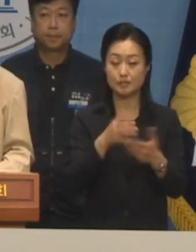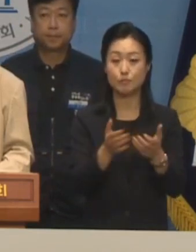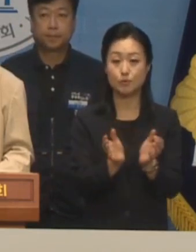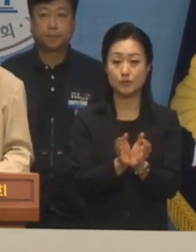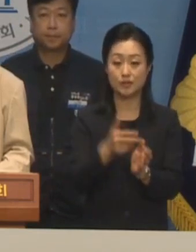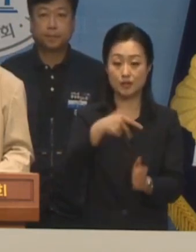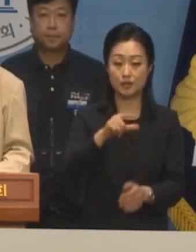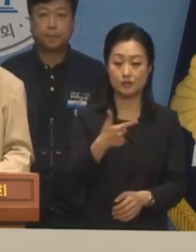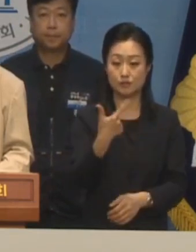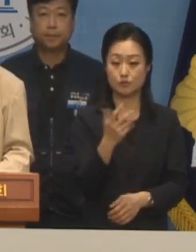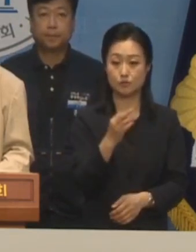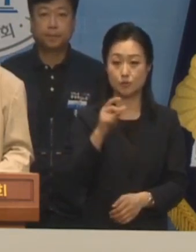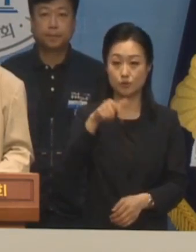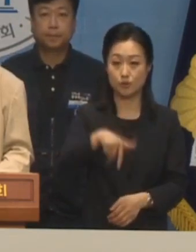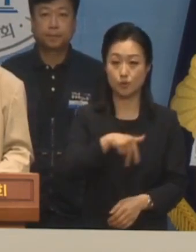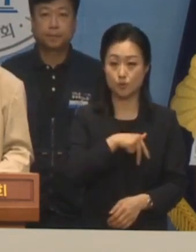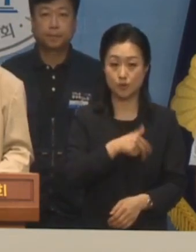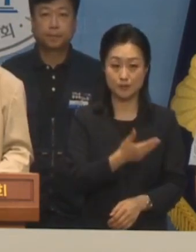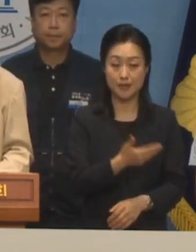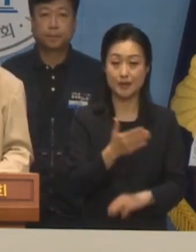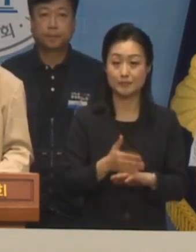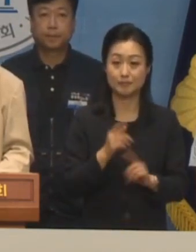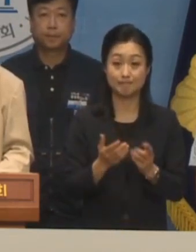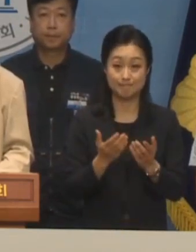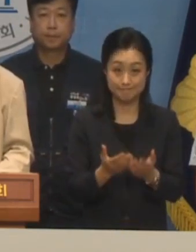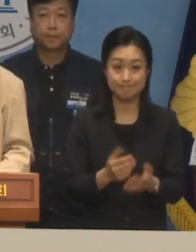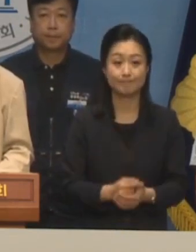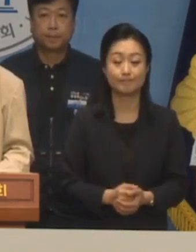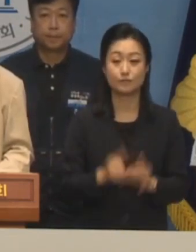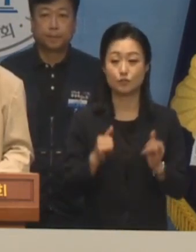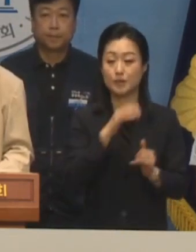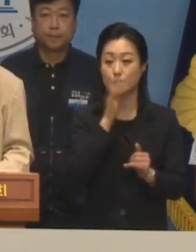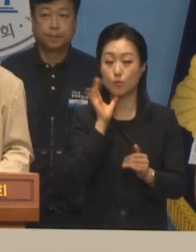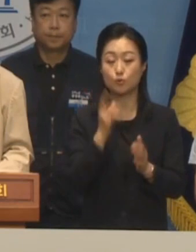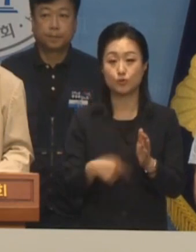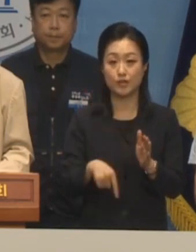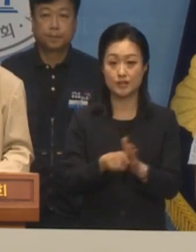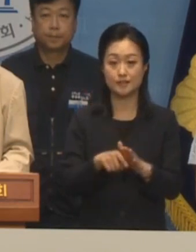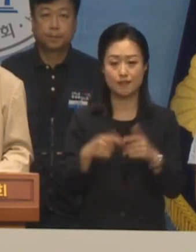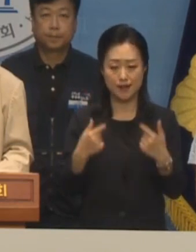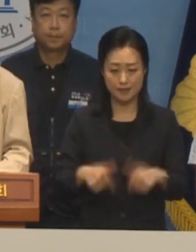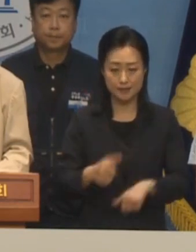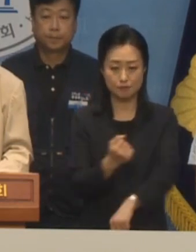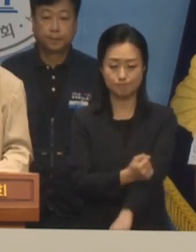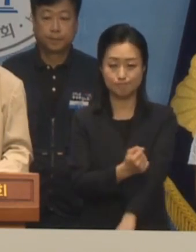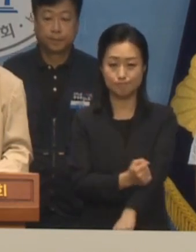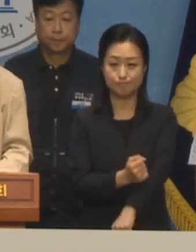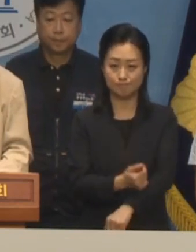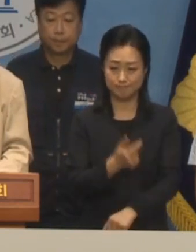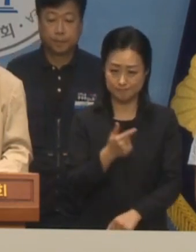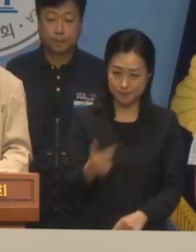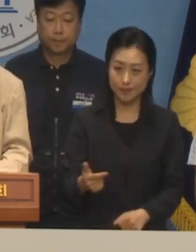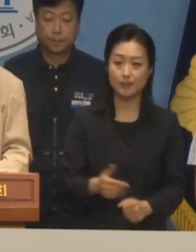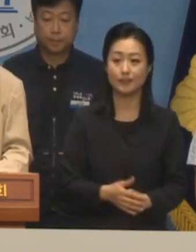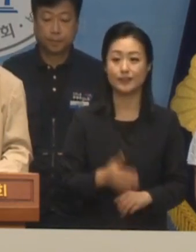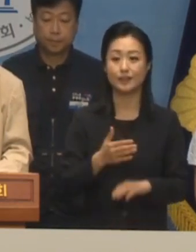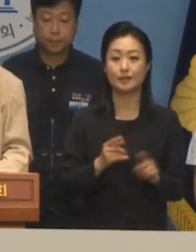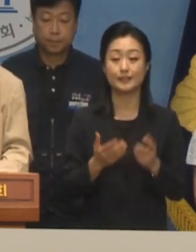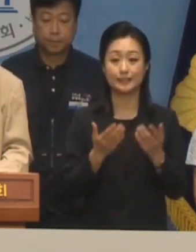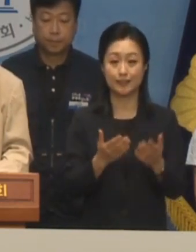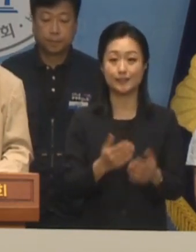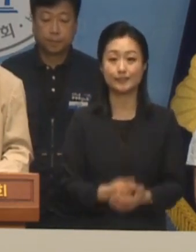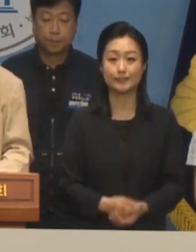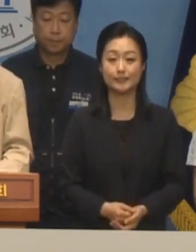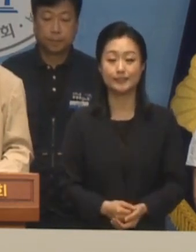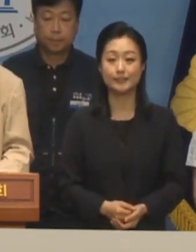진보당의 전종덕 의원님께 감사드립니다. 국민의 노후를 위해서 늘 애써주시는 부분에 대해서